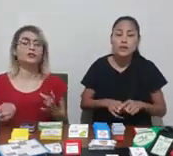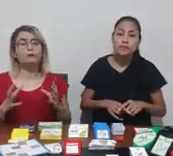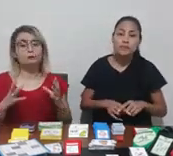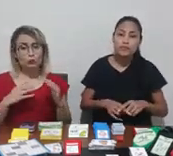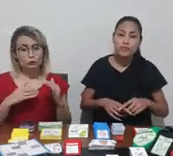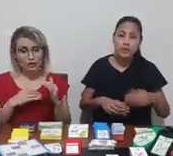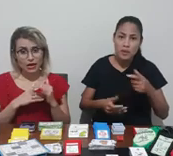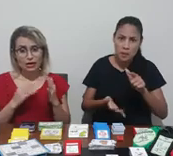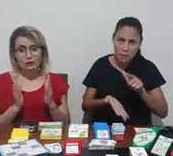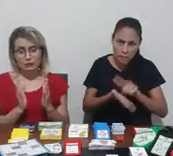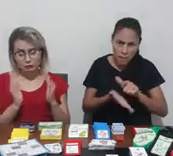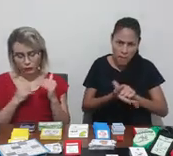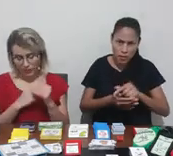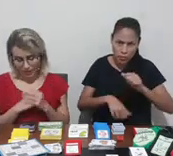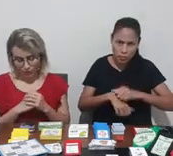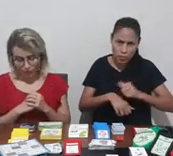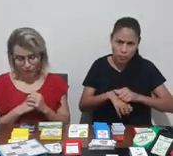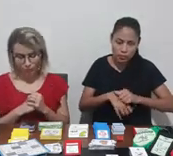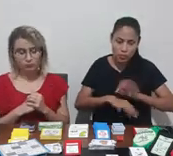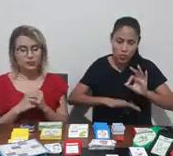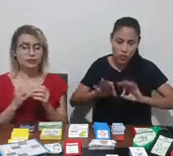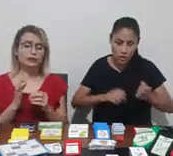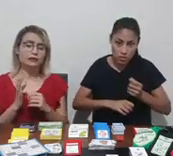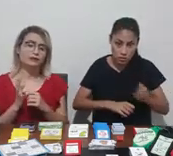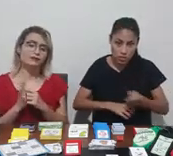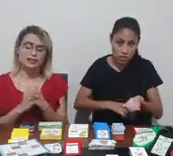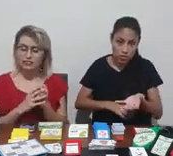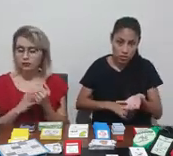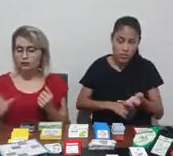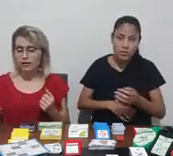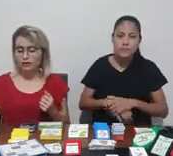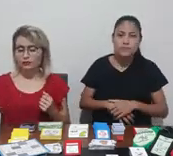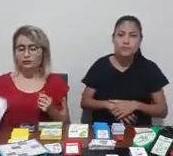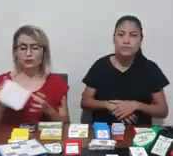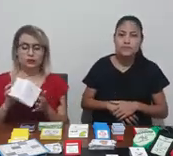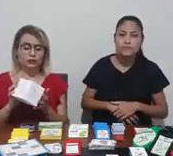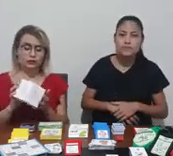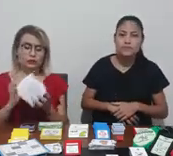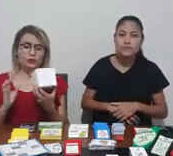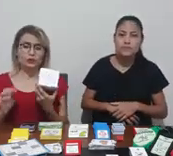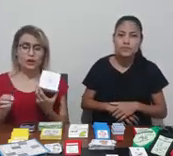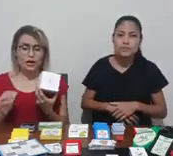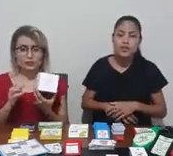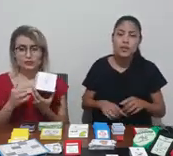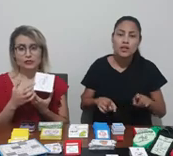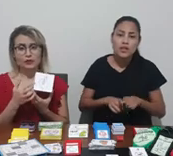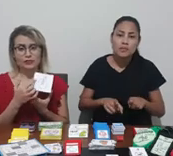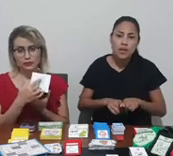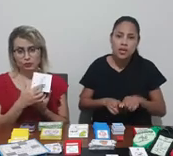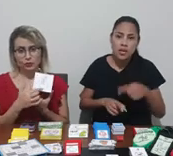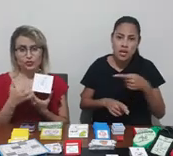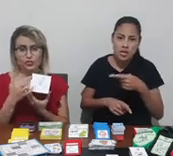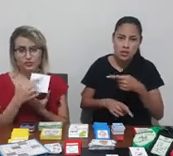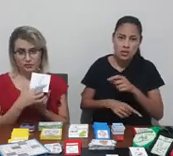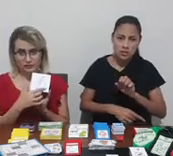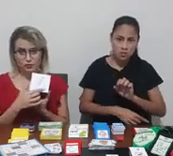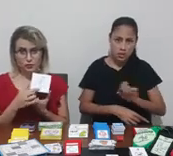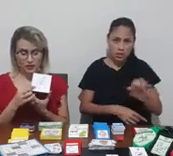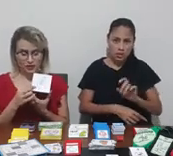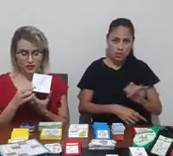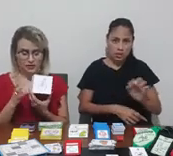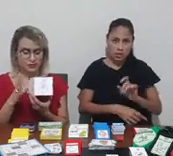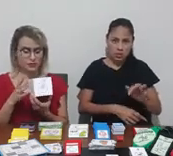pode montar o dado, né? Fazer o dado tanto assim com a datilologia, né?